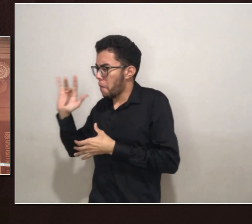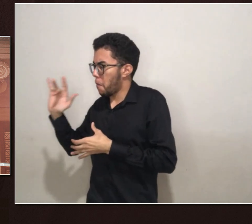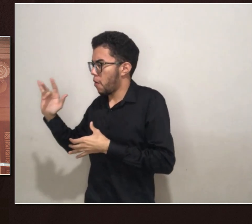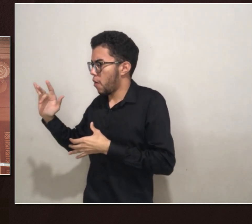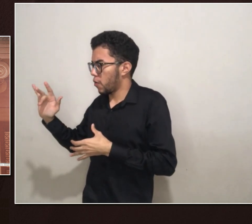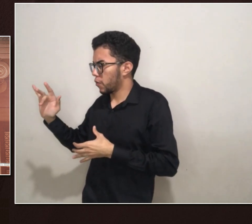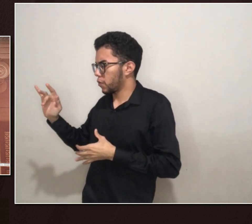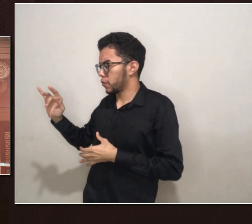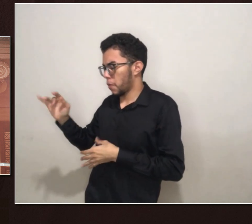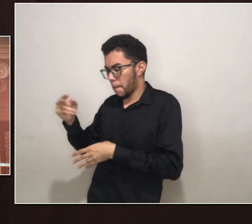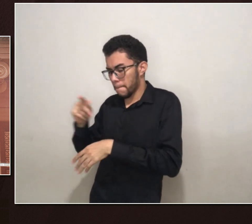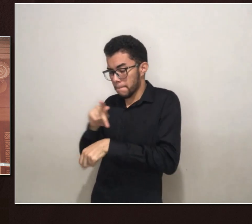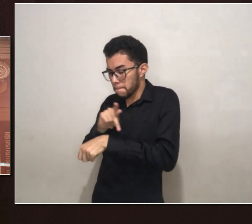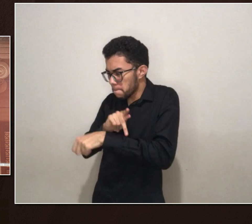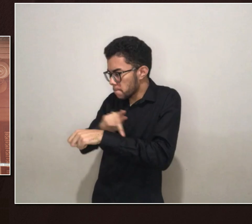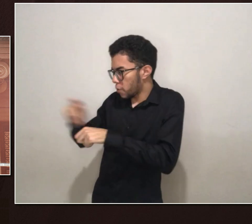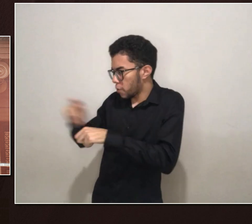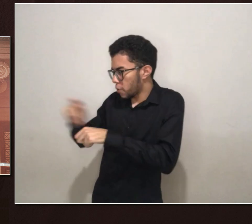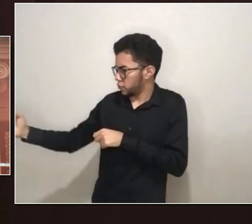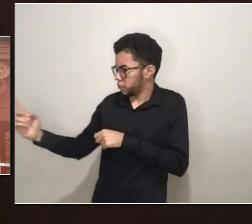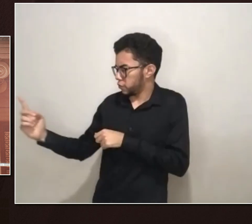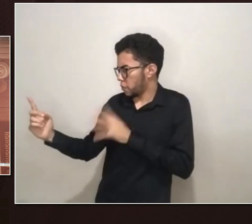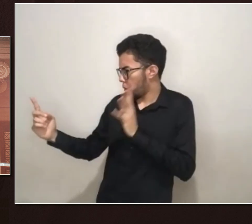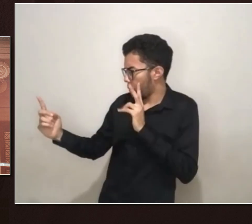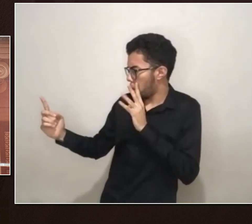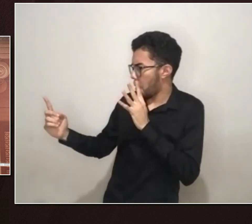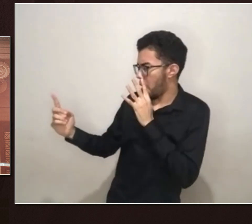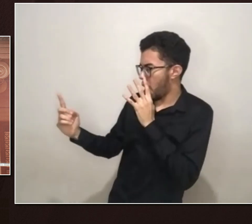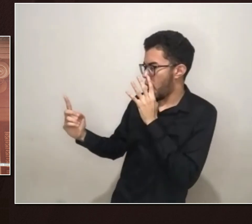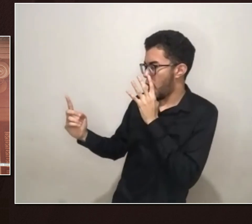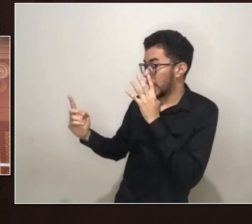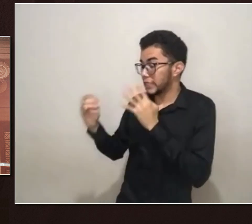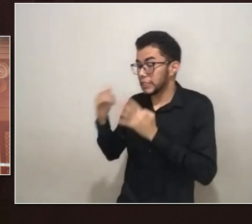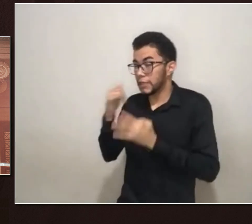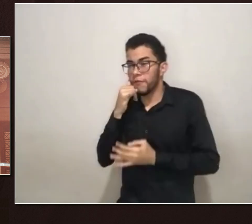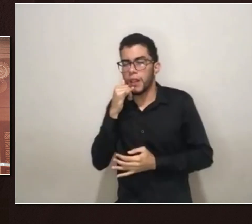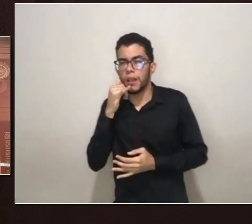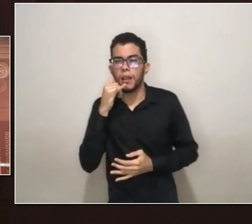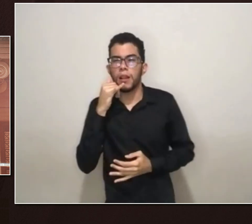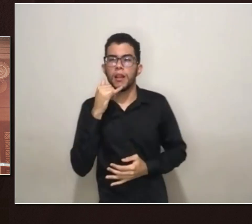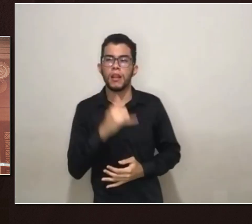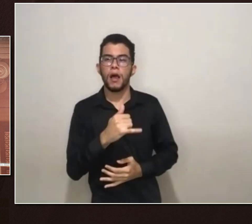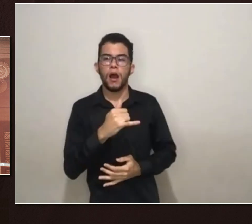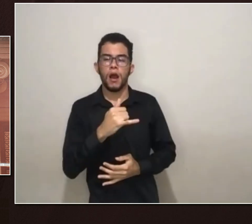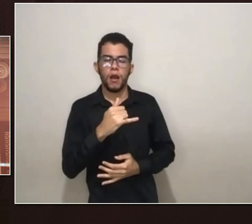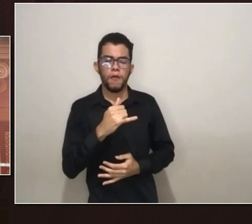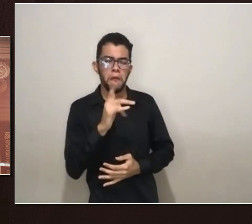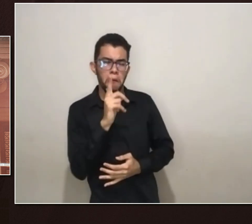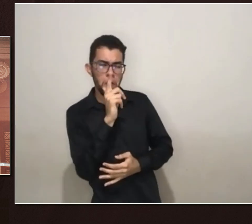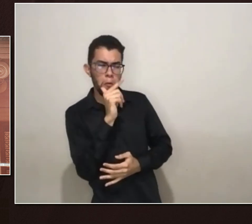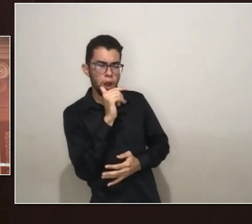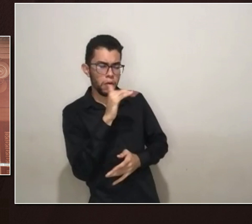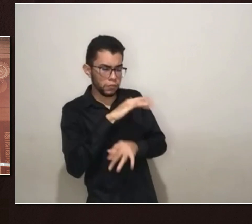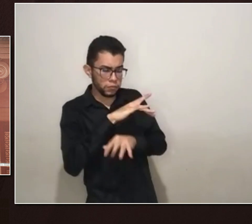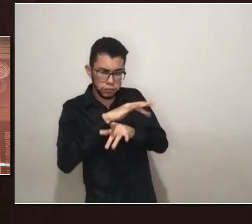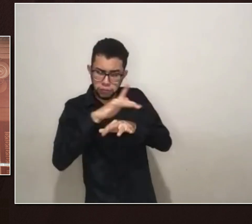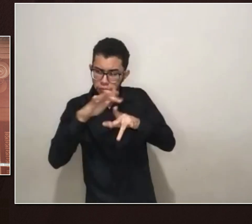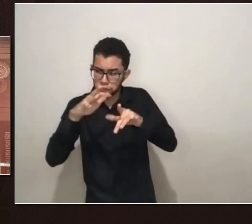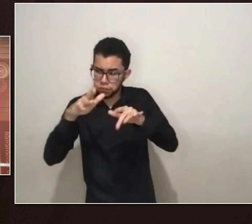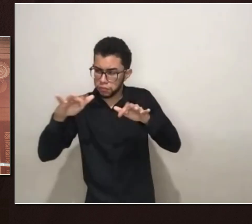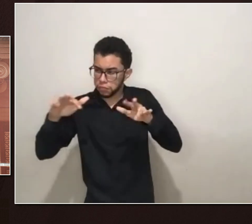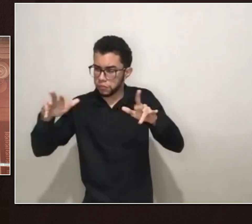como refinado numa fornalha, a voz como voz de muitas águas. Isso quer dizer o quê? Quer dizer que esse